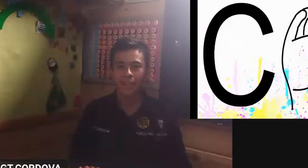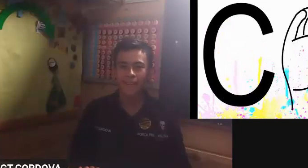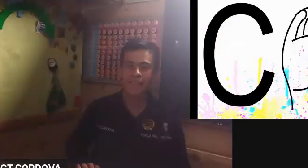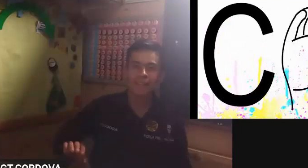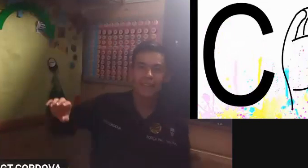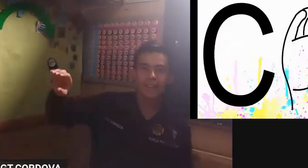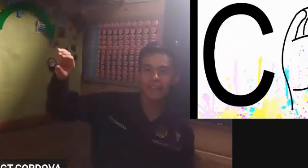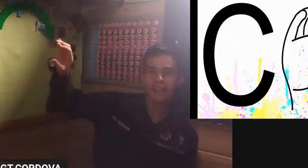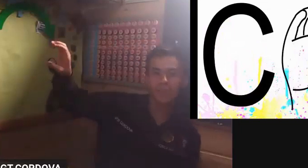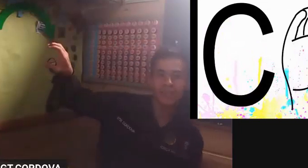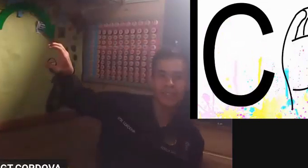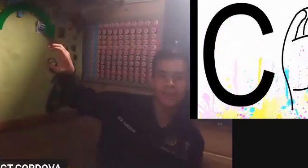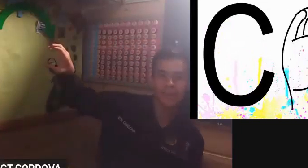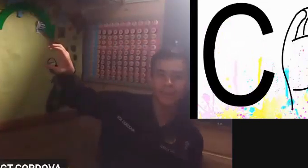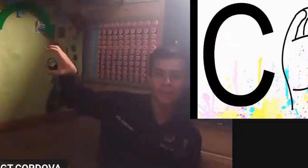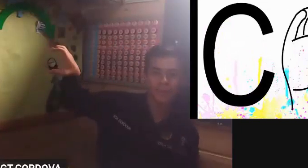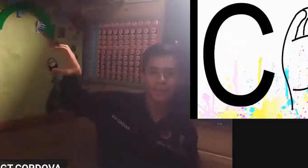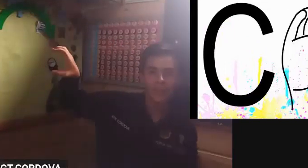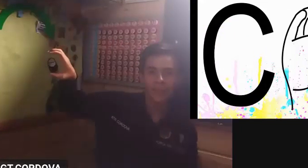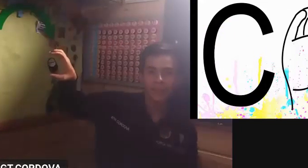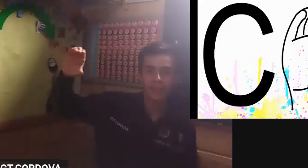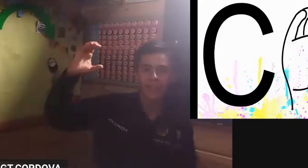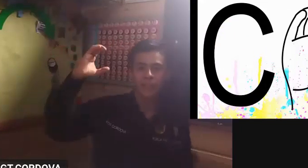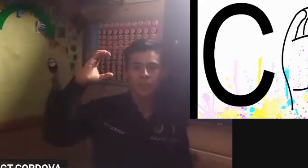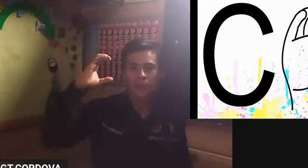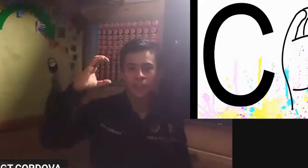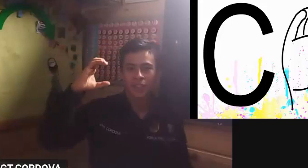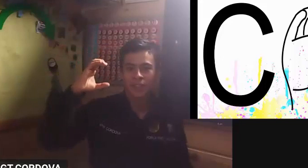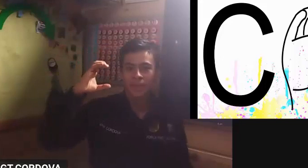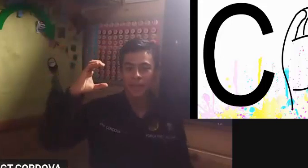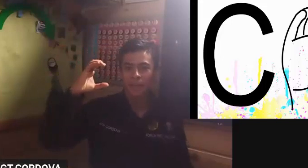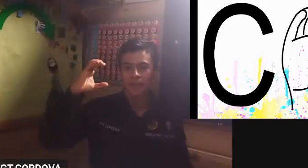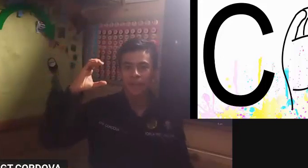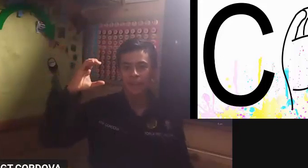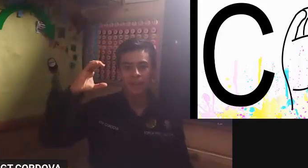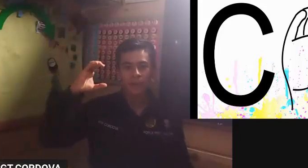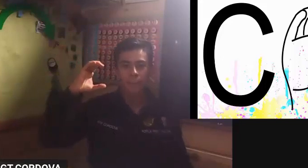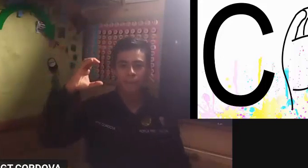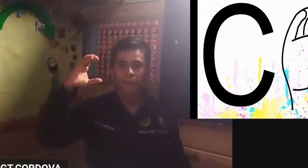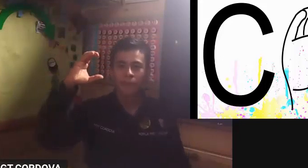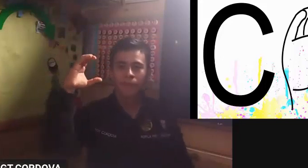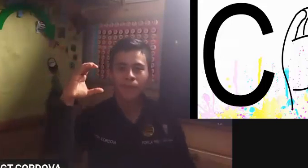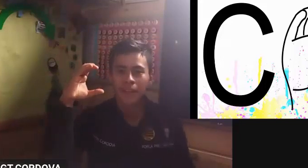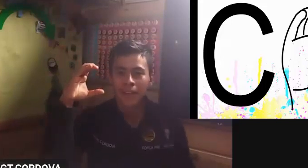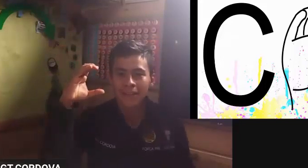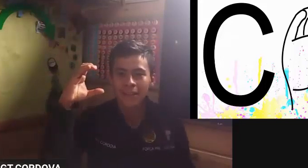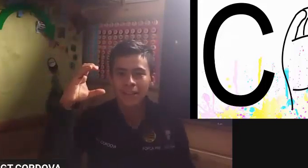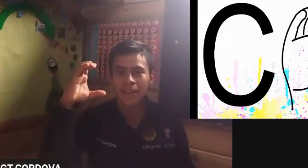Esse aqui é o C. O C a gente pode deixar assim, fica mais fácil também. Então, esse aqui é